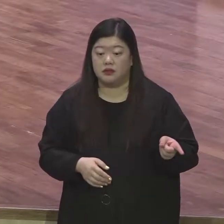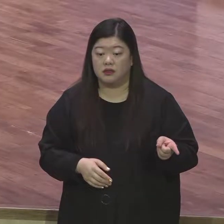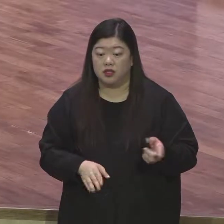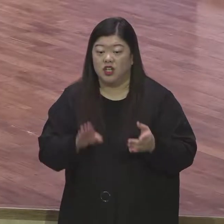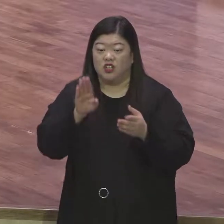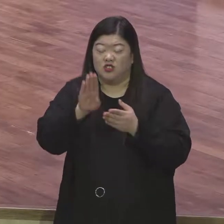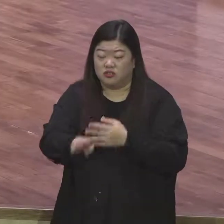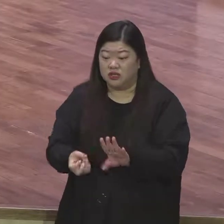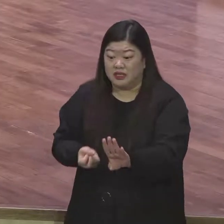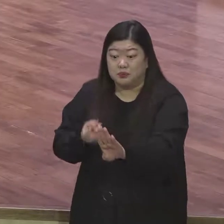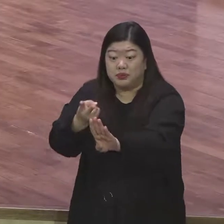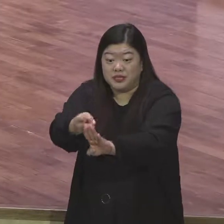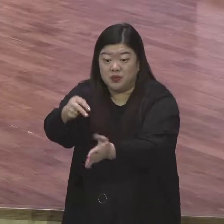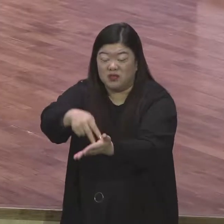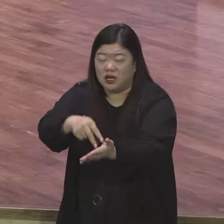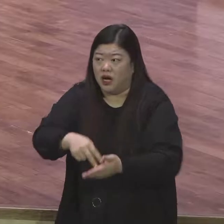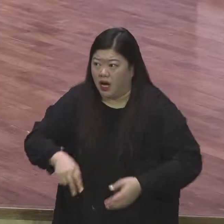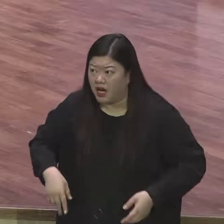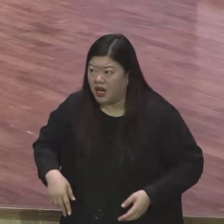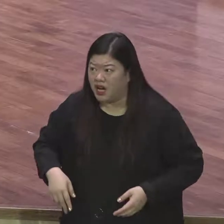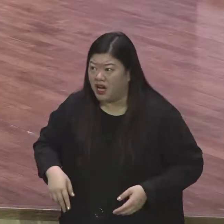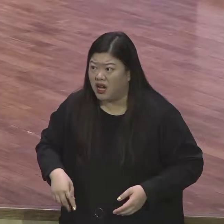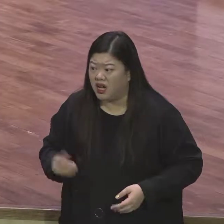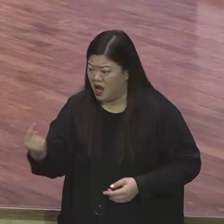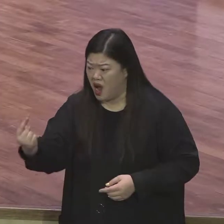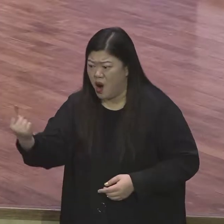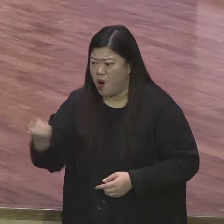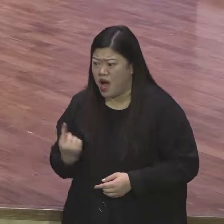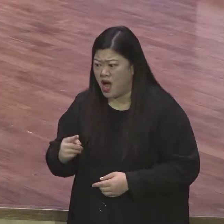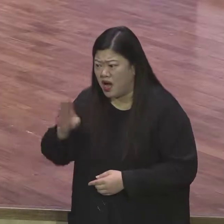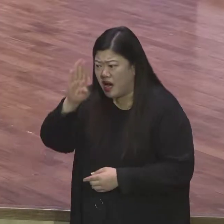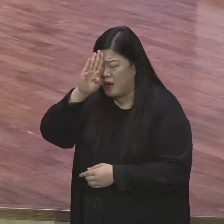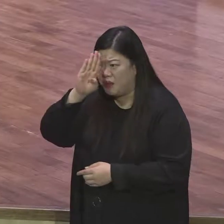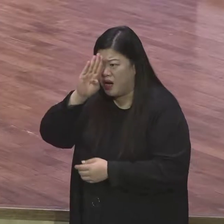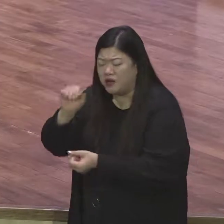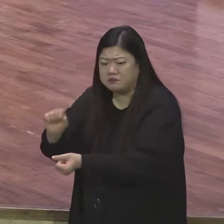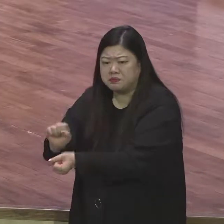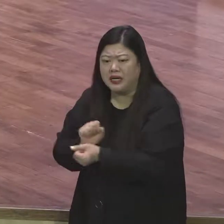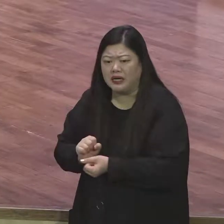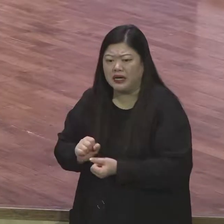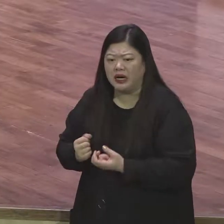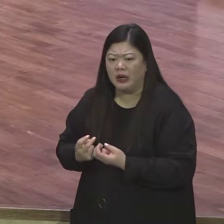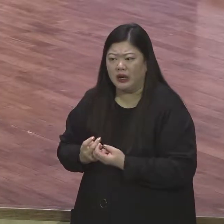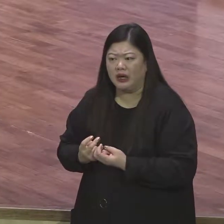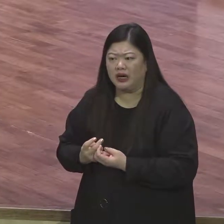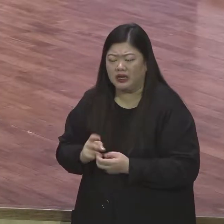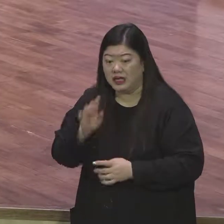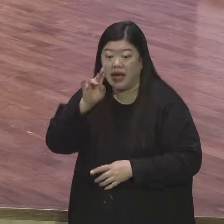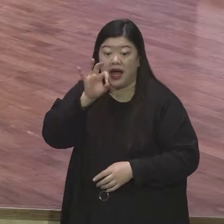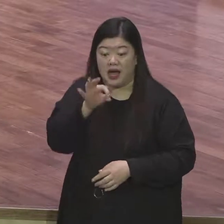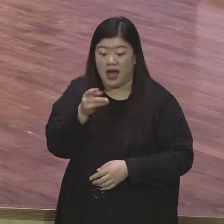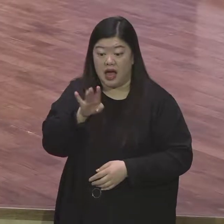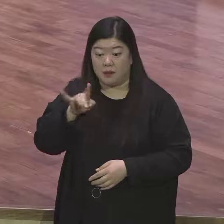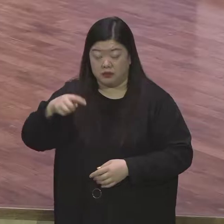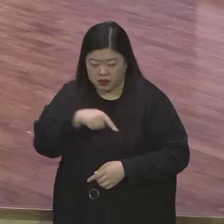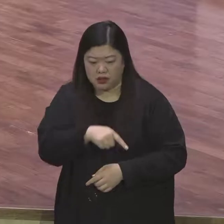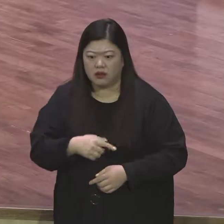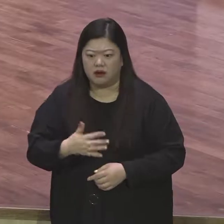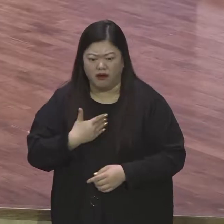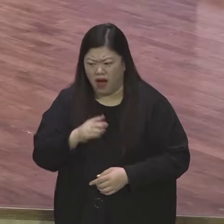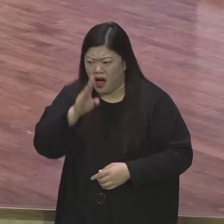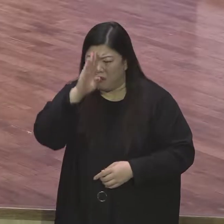빌립보 교회에 알려지니까 에바브로 디도는 그 빌립보 교회 성도들에게 자기 병걸린 것을 알게 된 것에